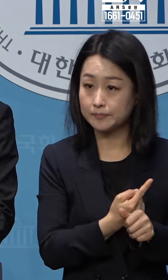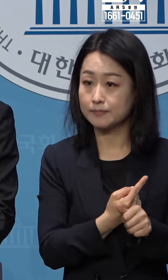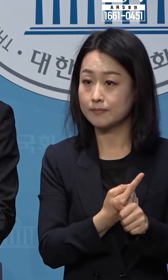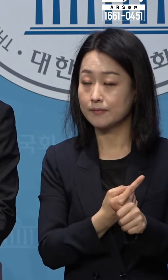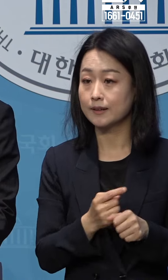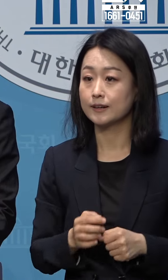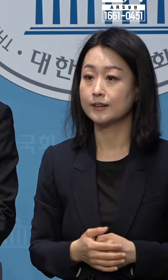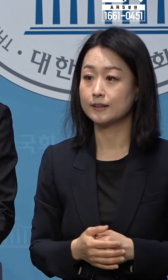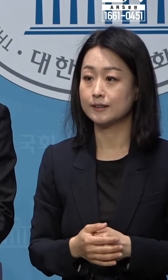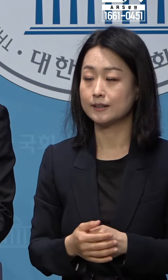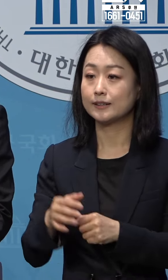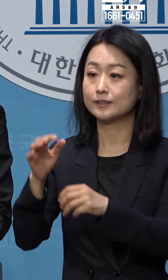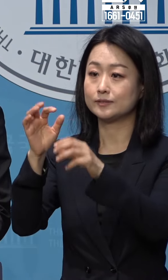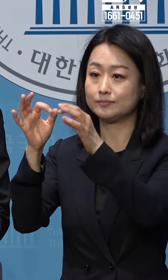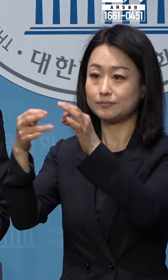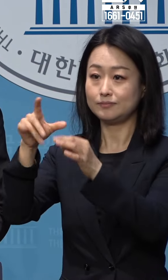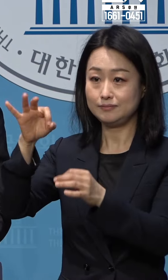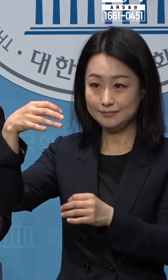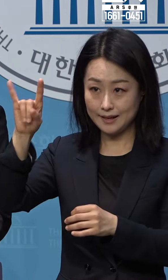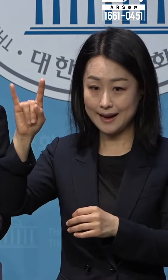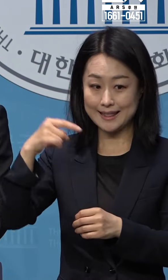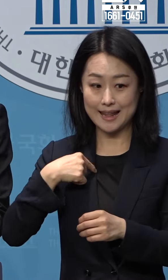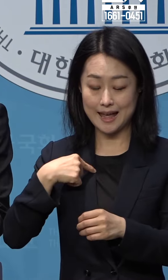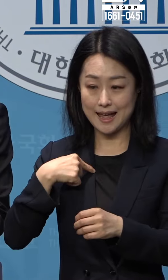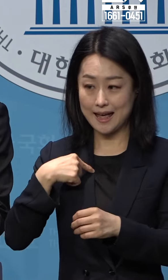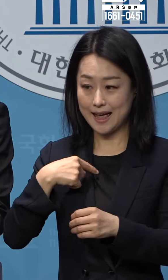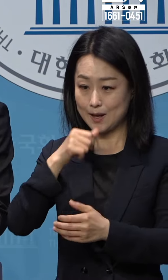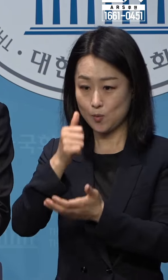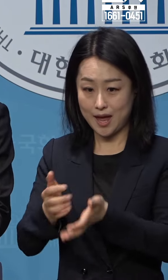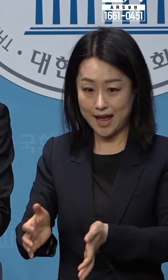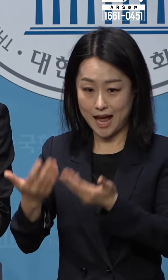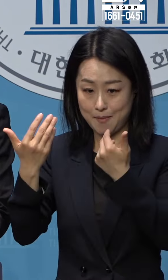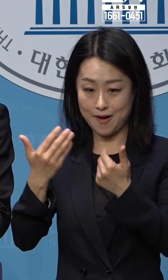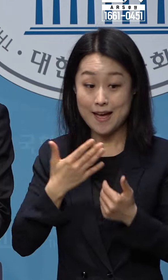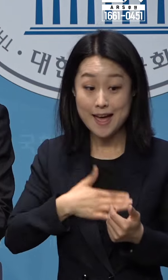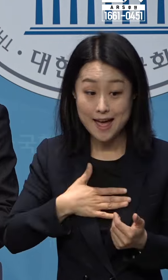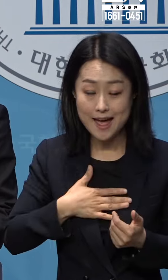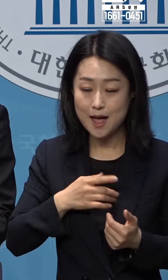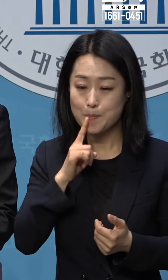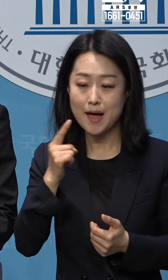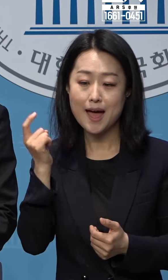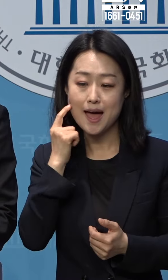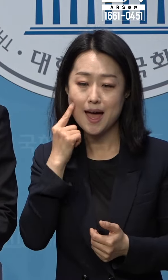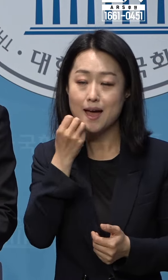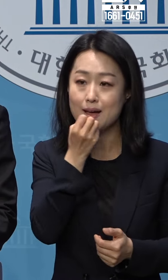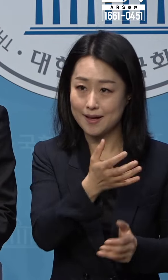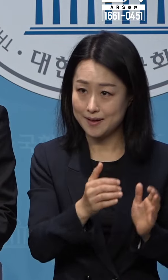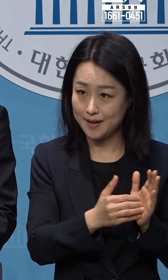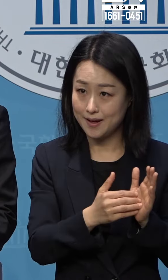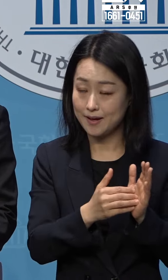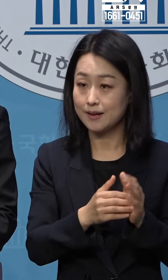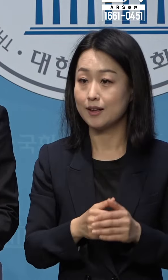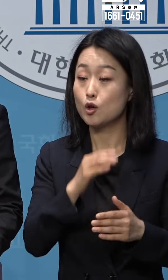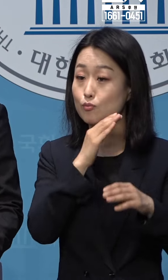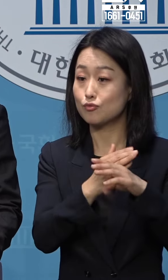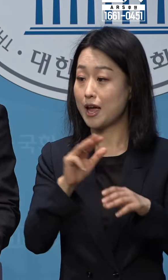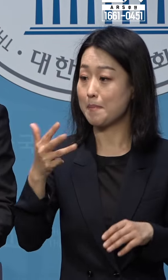해를 노리고 김성태가 협조한 것입니다 검찰은 김성태가 북한의 800만 불을 제공한